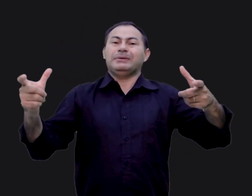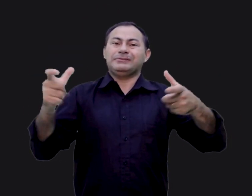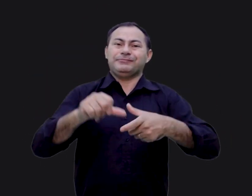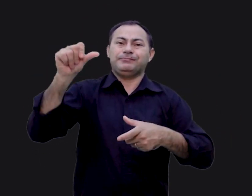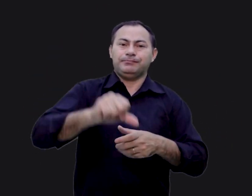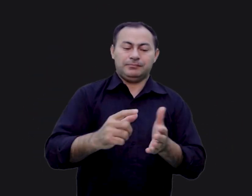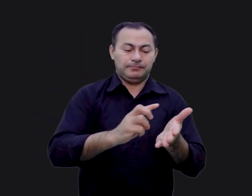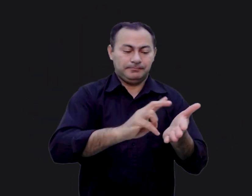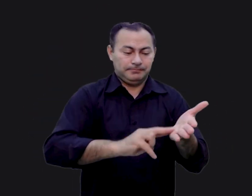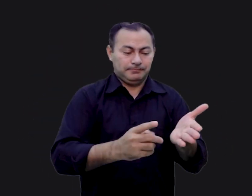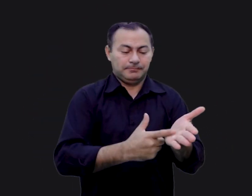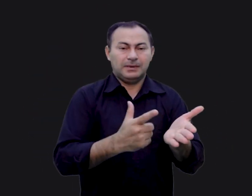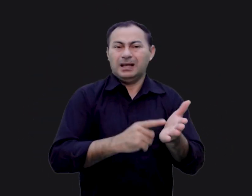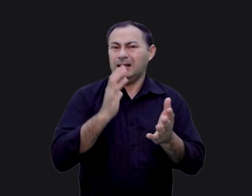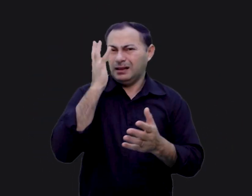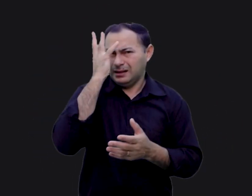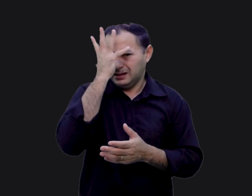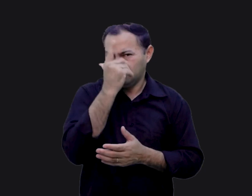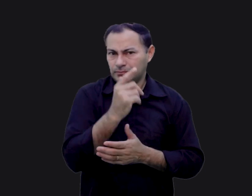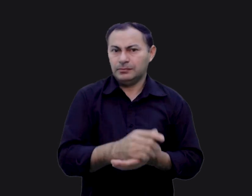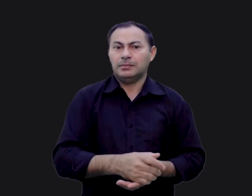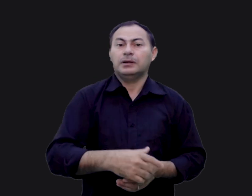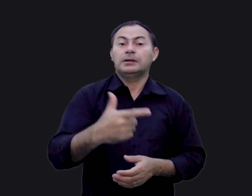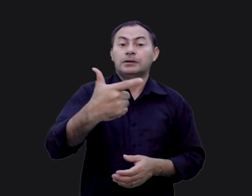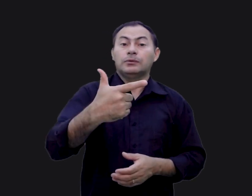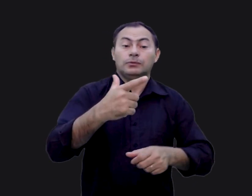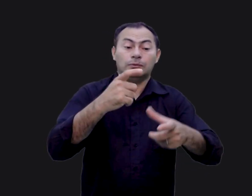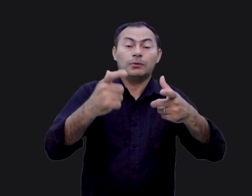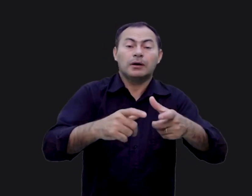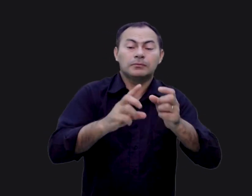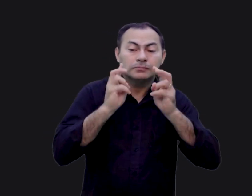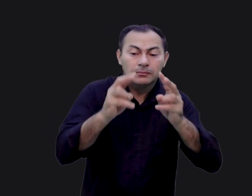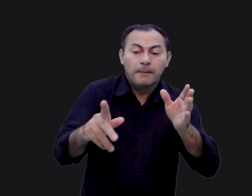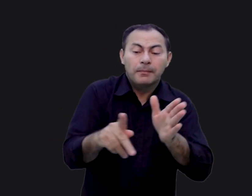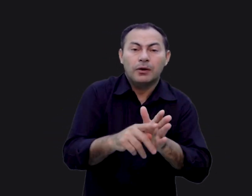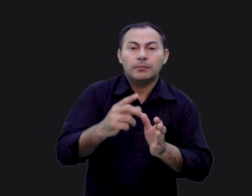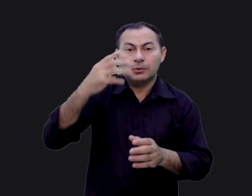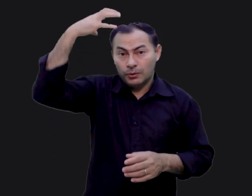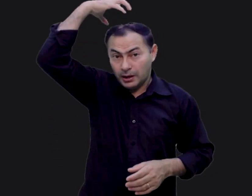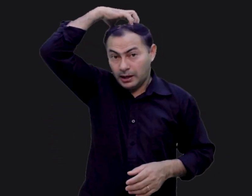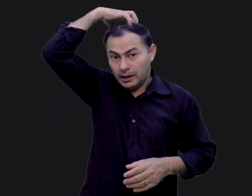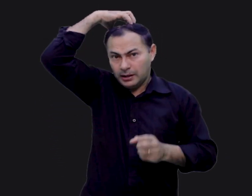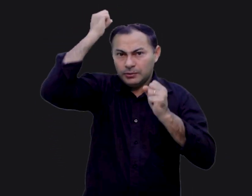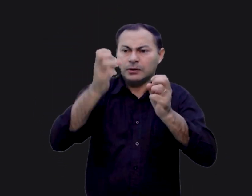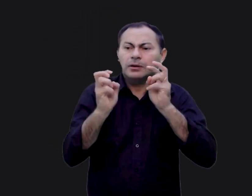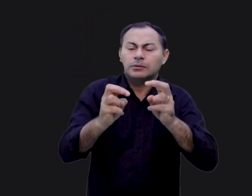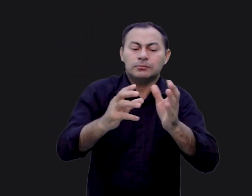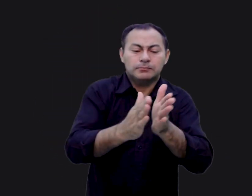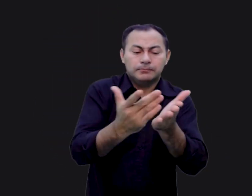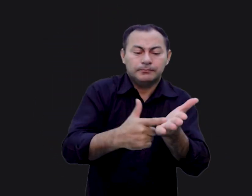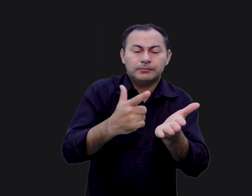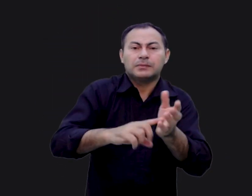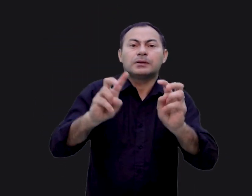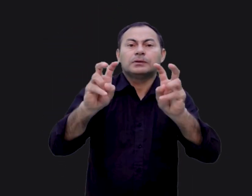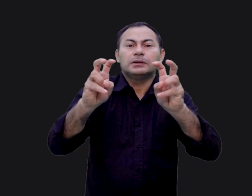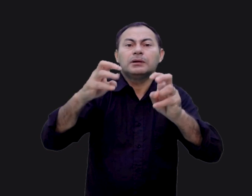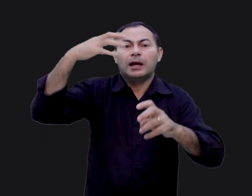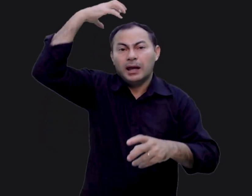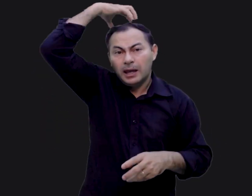leitura desses livros é fascinante. Em segundo lugar, devemos observar os próprios reis, o que poderíamos esperar de um livro cujo título é